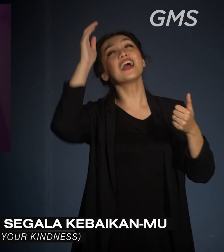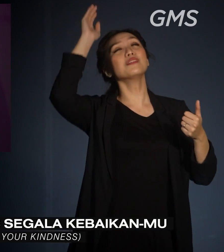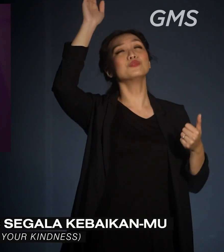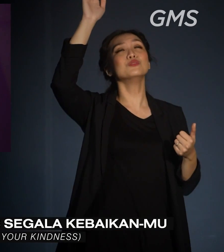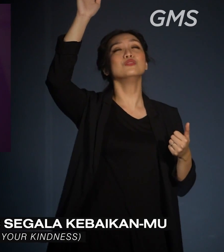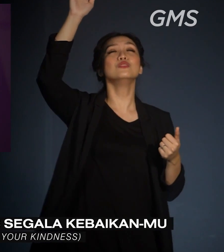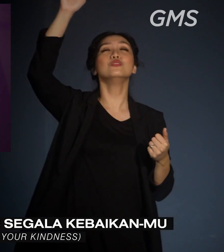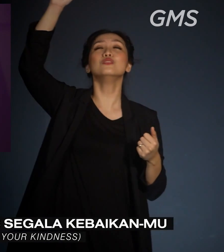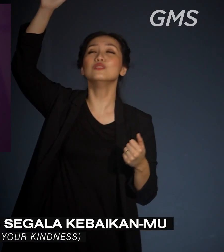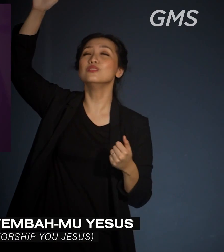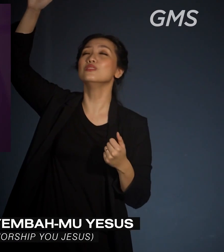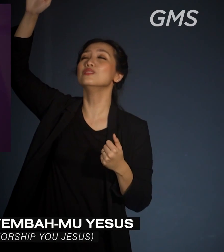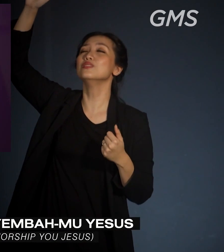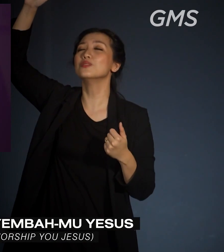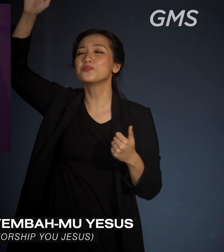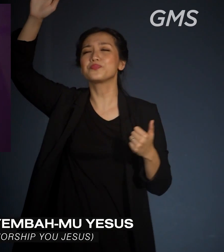kebaikanmu?